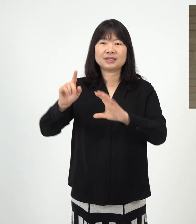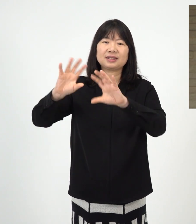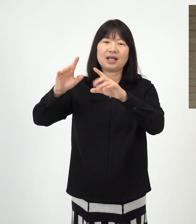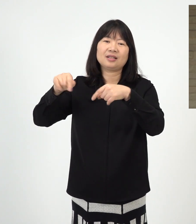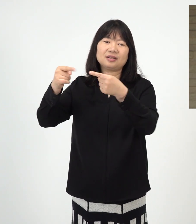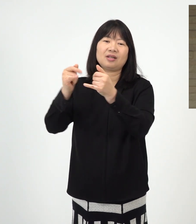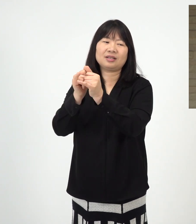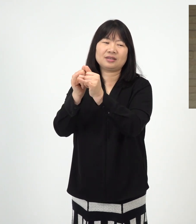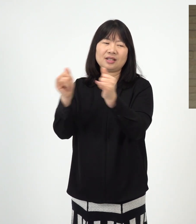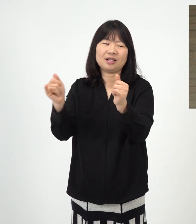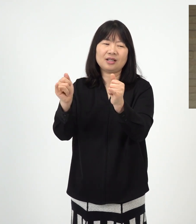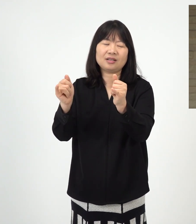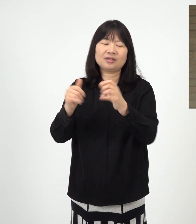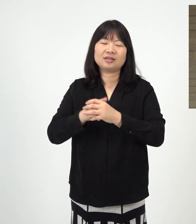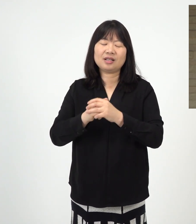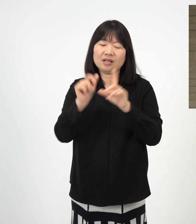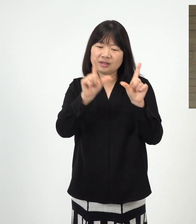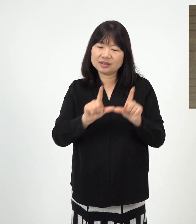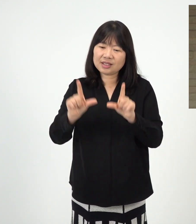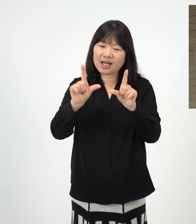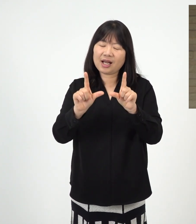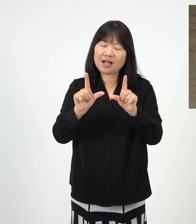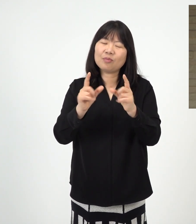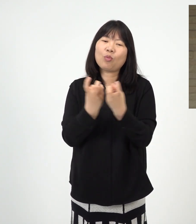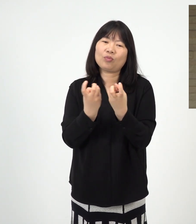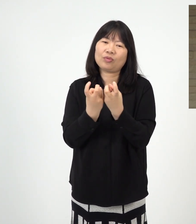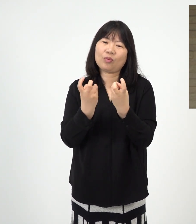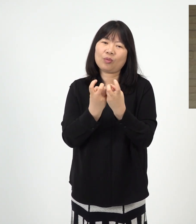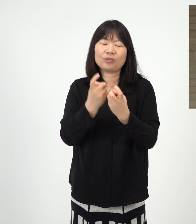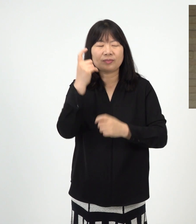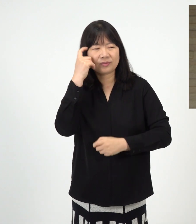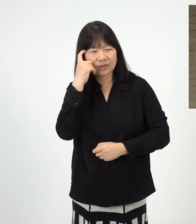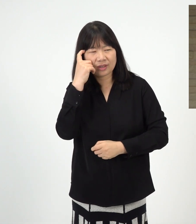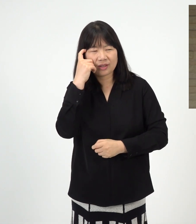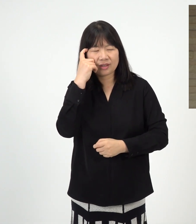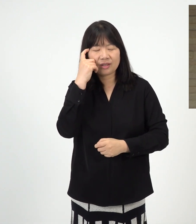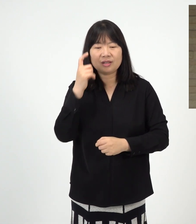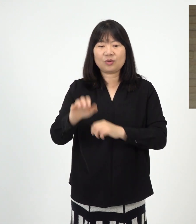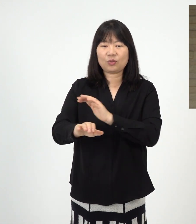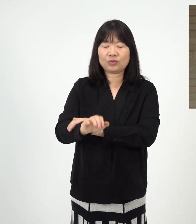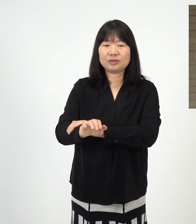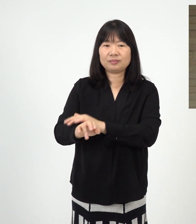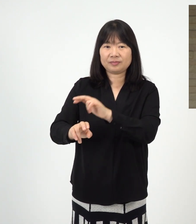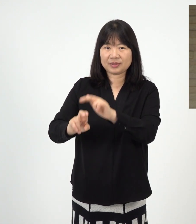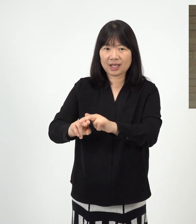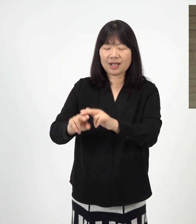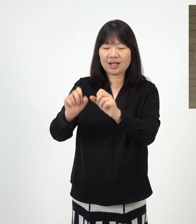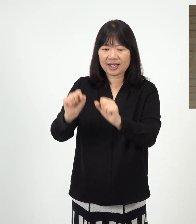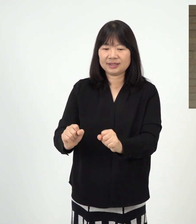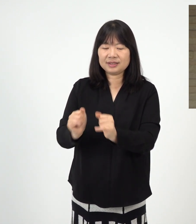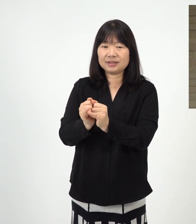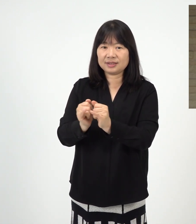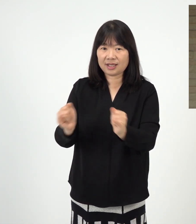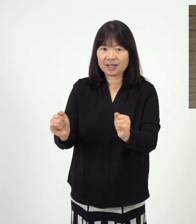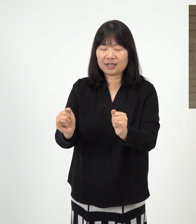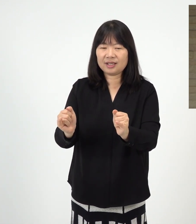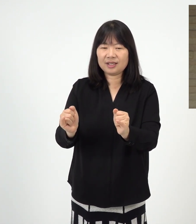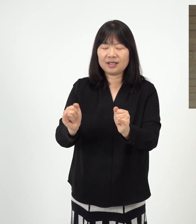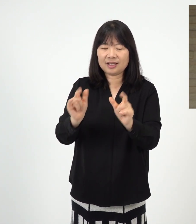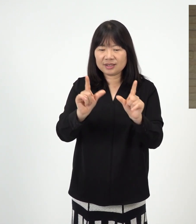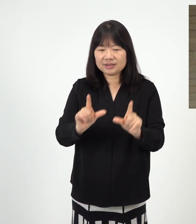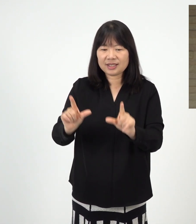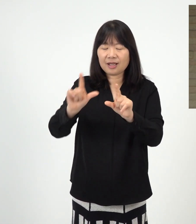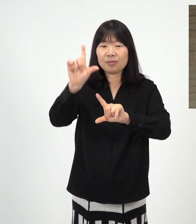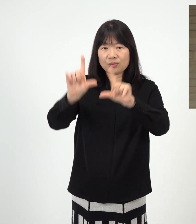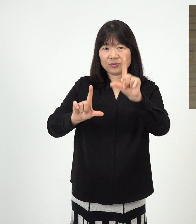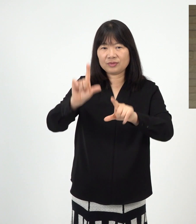들어갈 사람들은 어떤 삶을 살아냈던 사람들일까? 이제 그 오른편에 앉을 사람들의 살아냈던